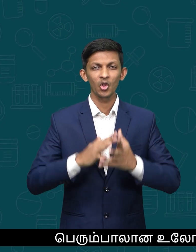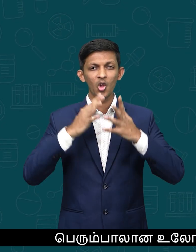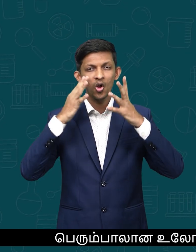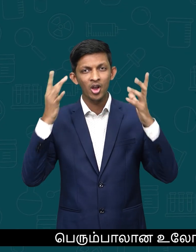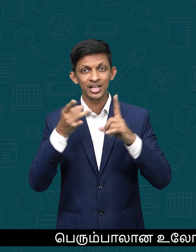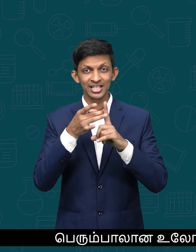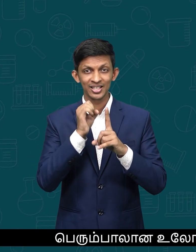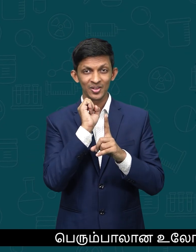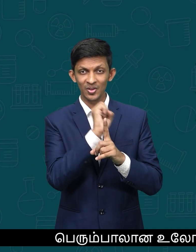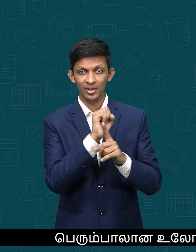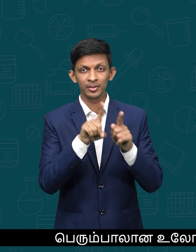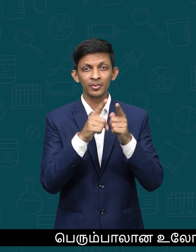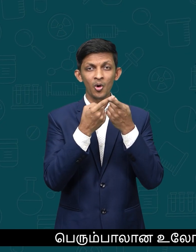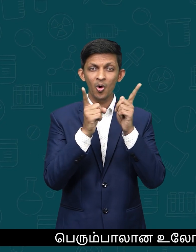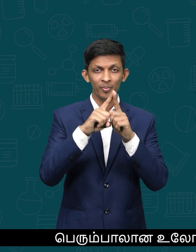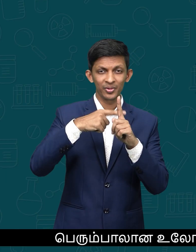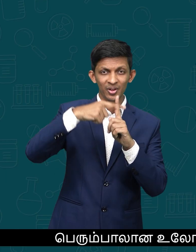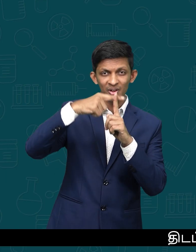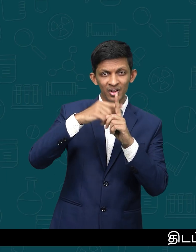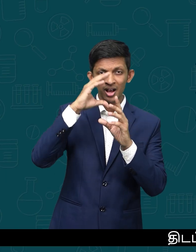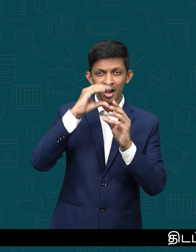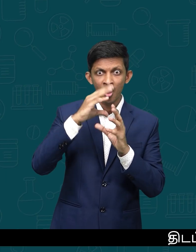பெரும்பாலான உலோகங்கள் அறை வெப்பநிலையில் திடப்பொருள் ஆகும்.